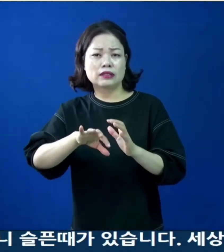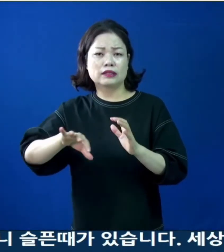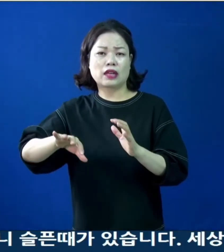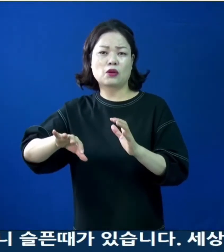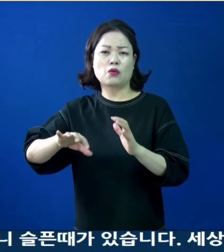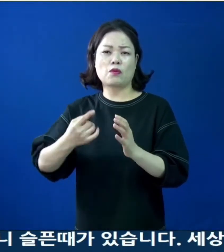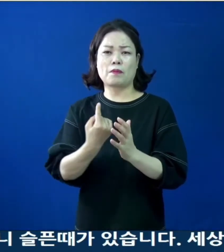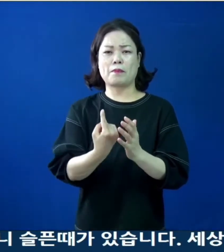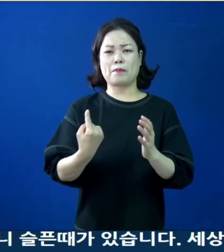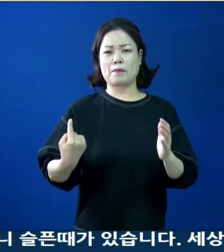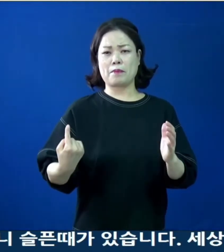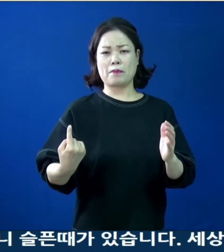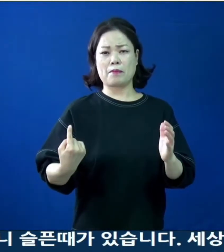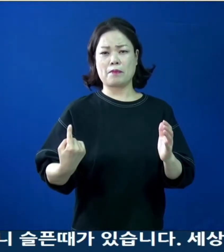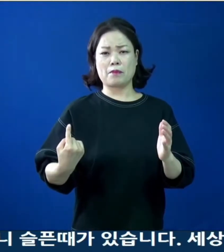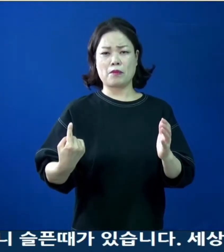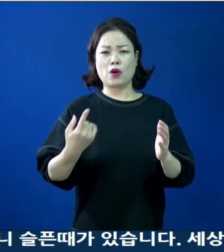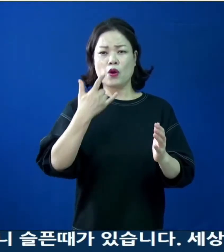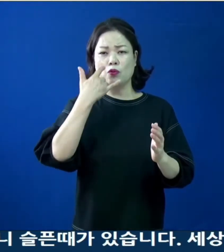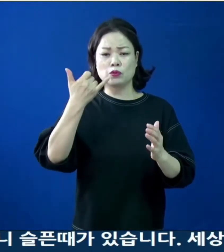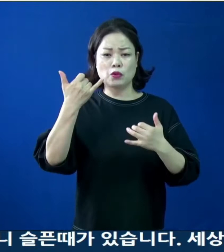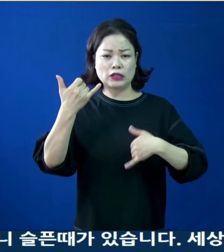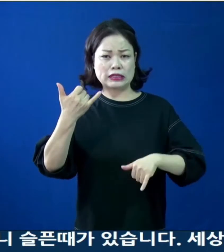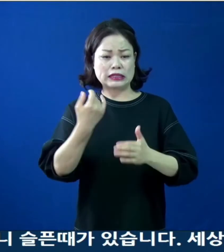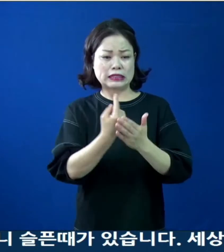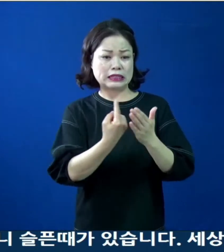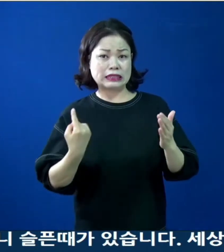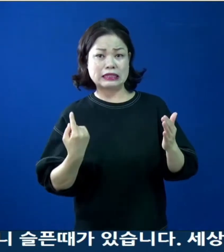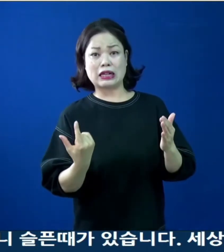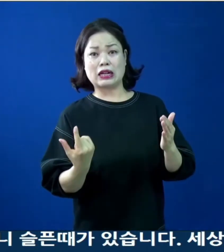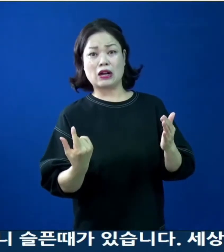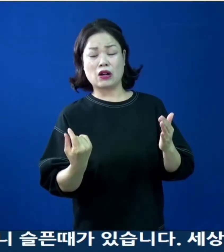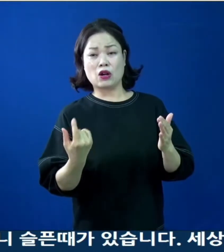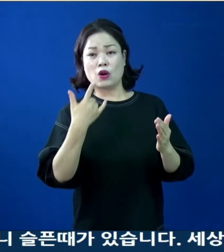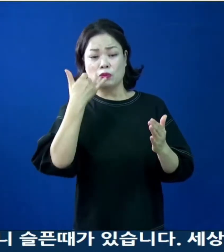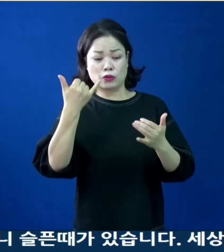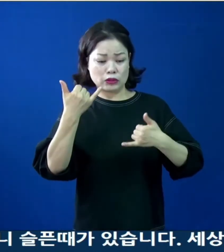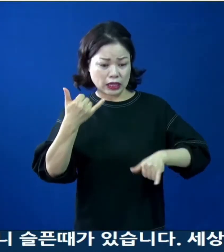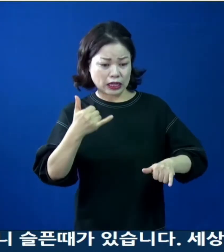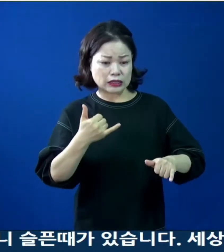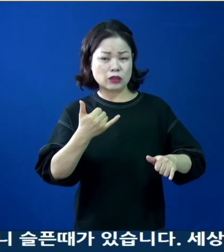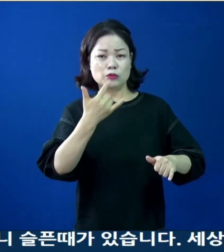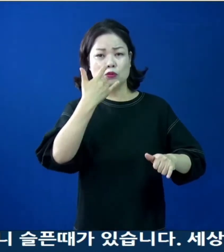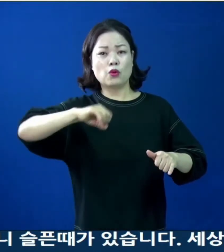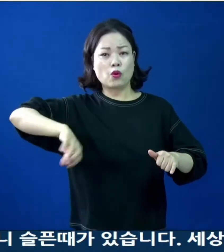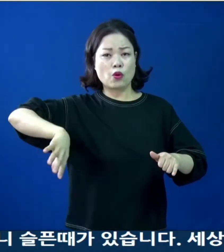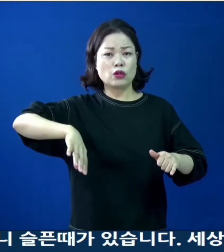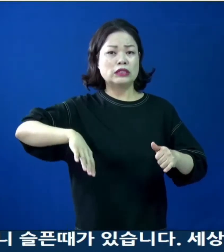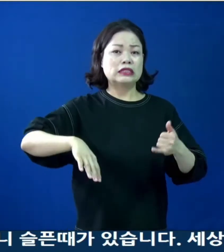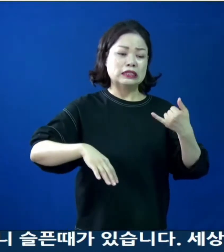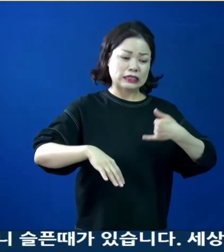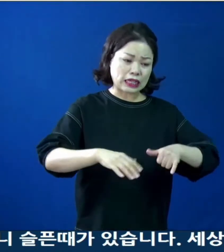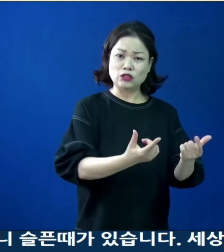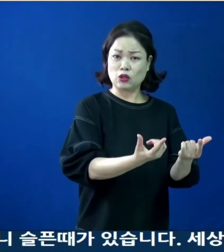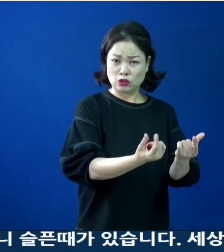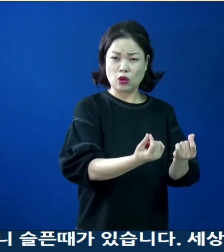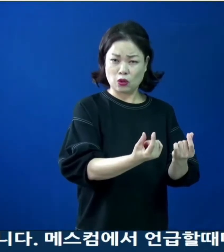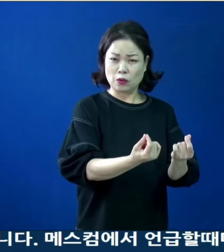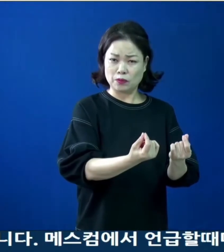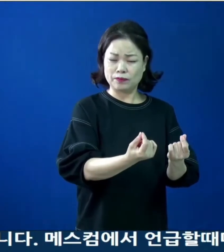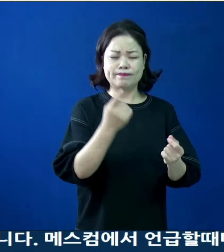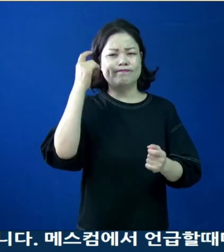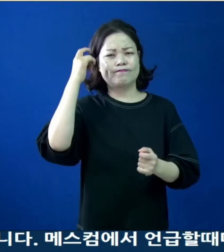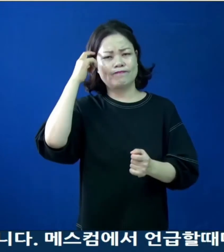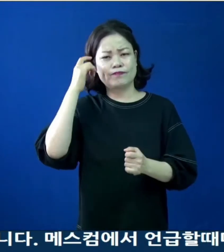놓여져 있는 부모 잃은 자녀 같고, 이 세상 속에 부모 없는 자녀 같은 느낌으로 교회가 언급되는 것